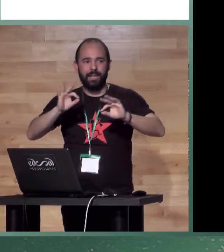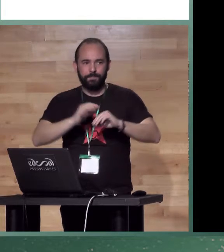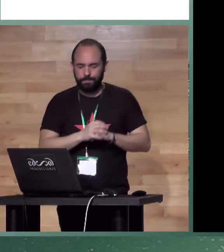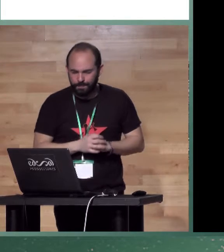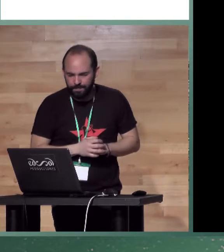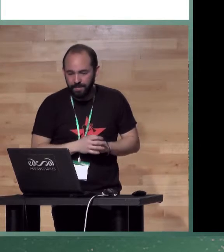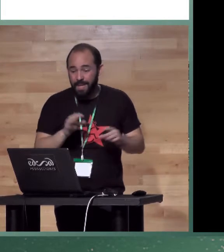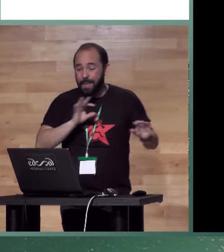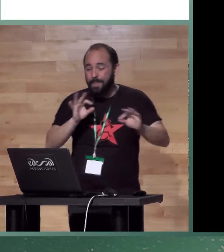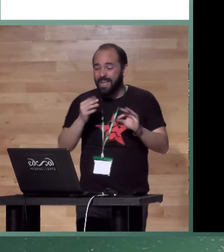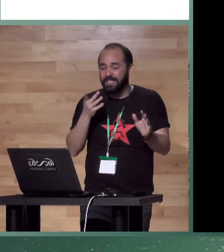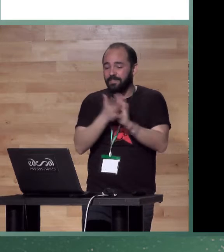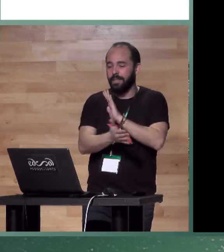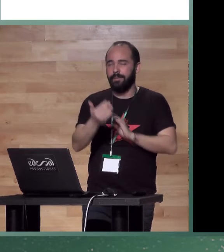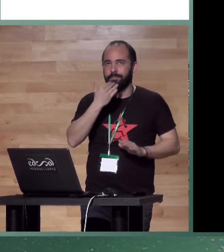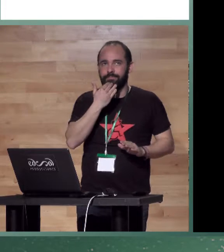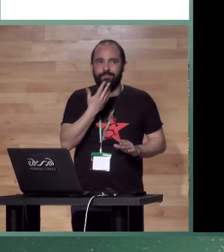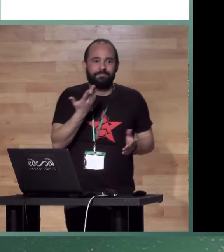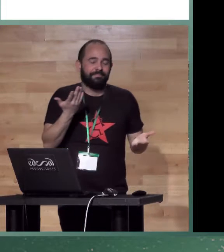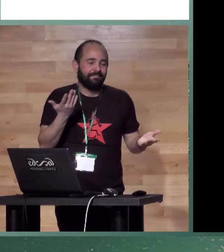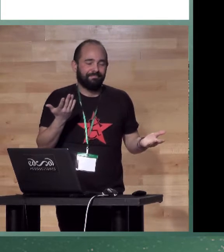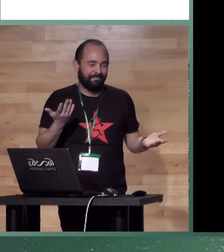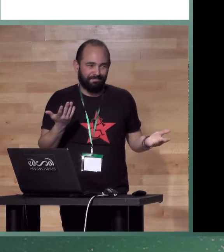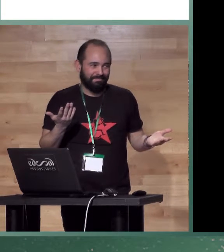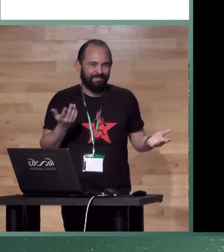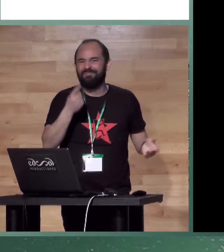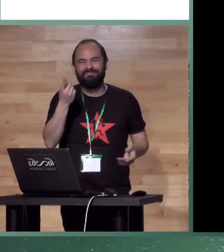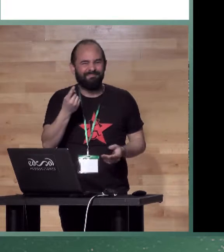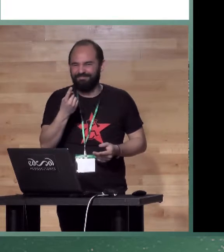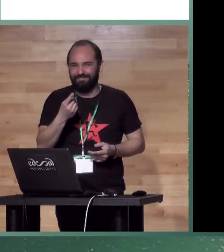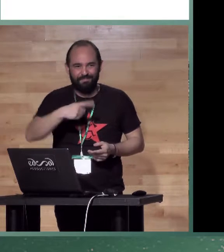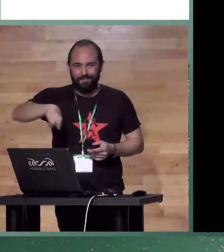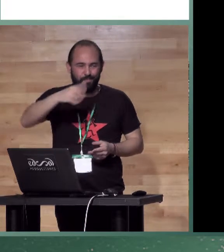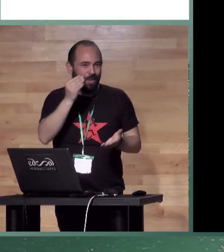Después hay otra cosa que se llama preparar. ¿Esto de preparar qué es?